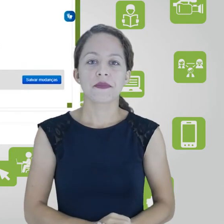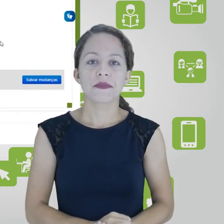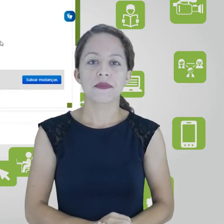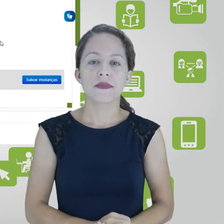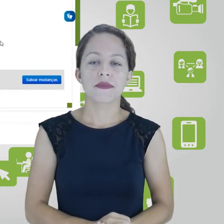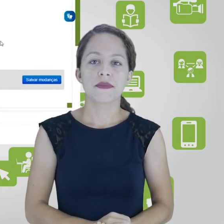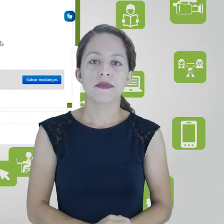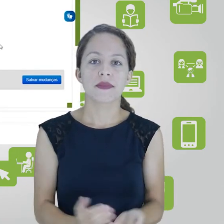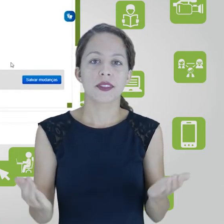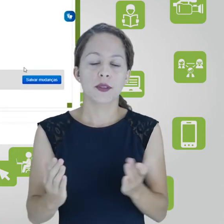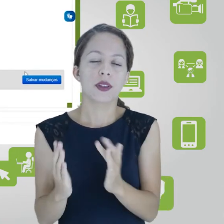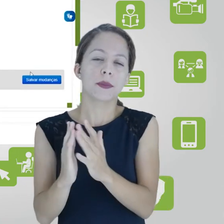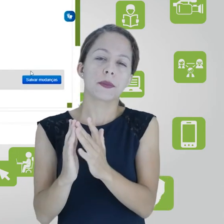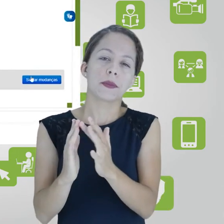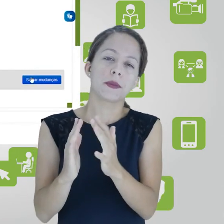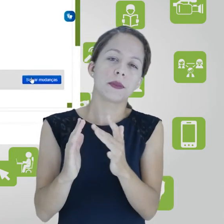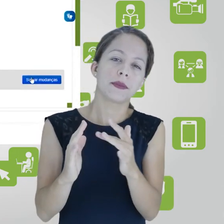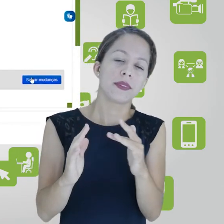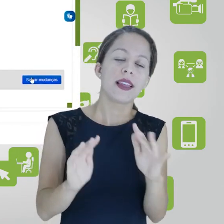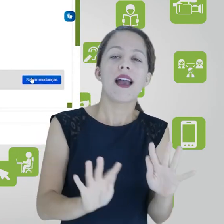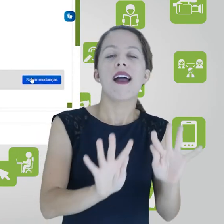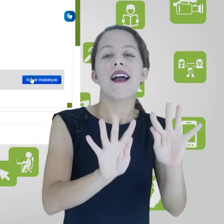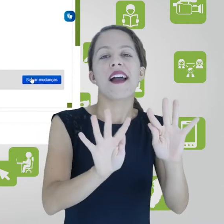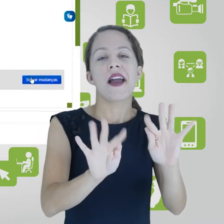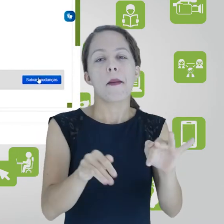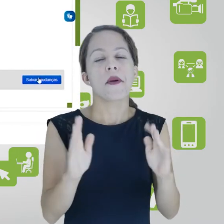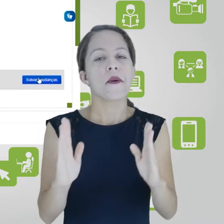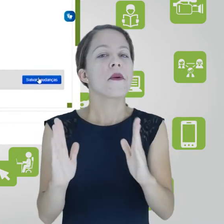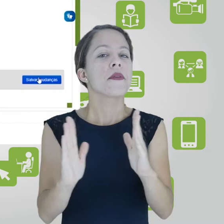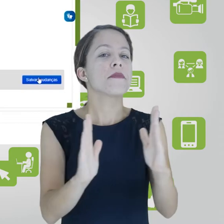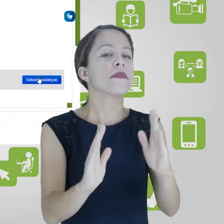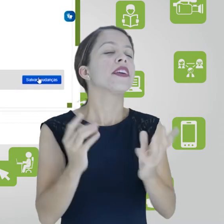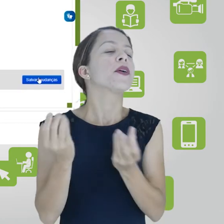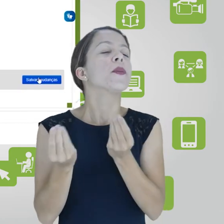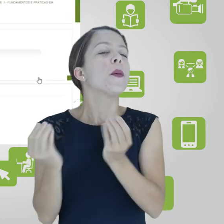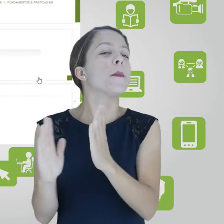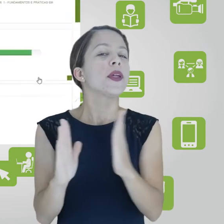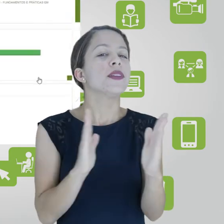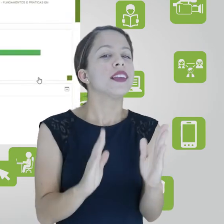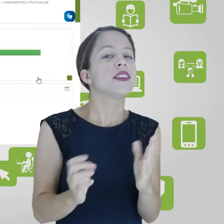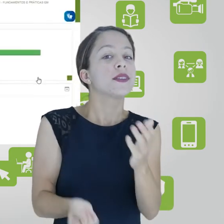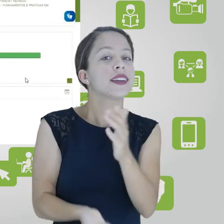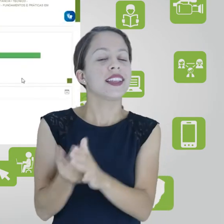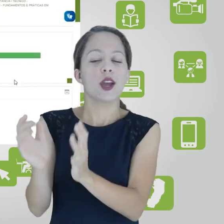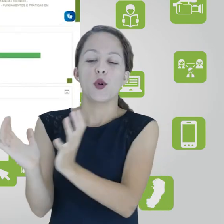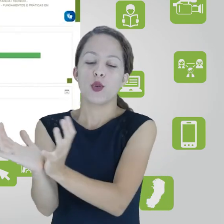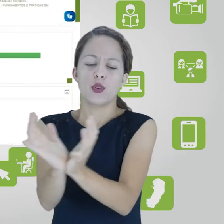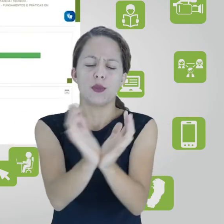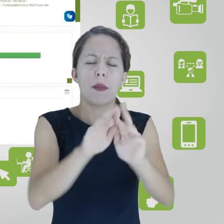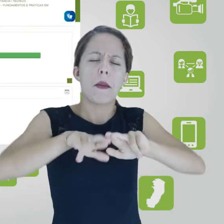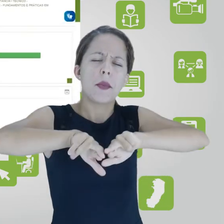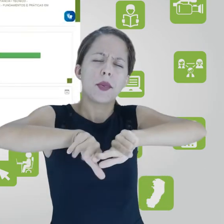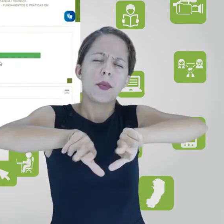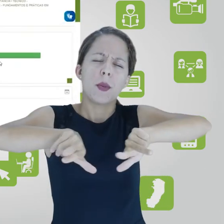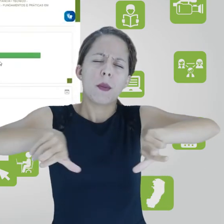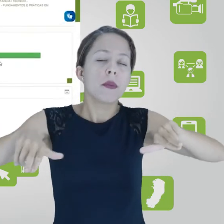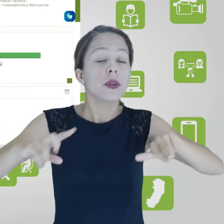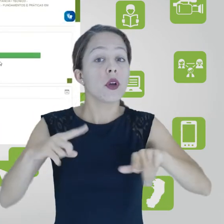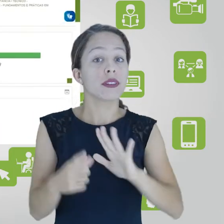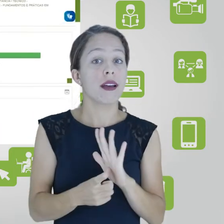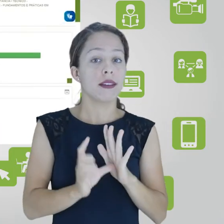também. E agora está finalizado todo o processo de criação de